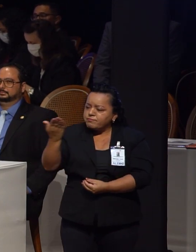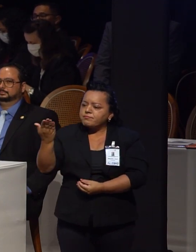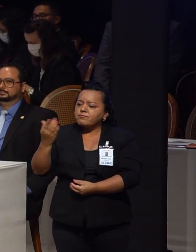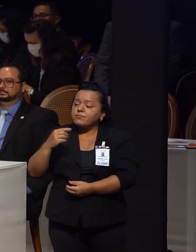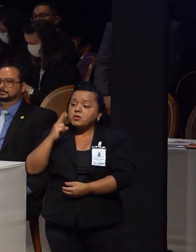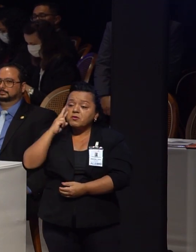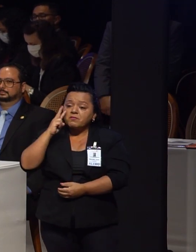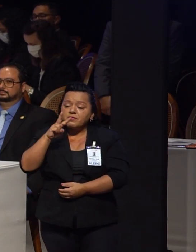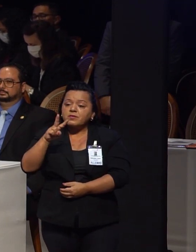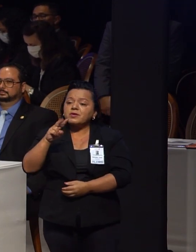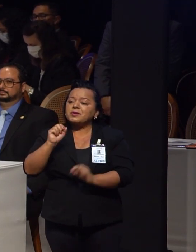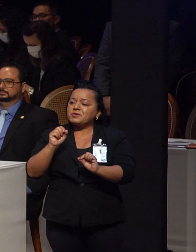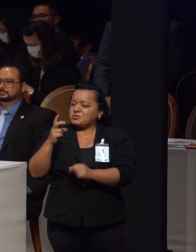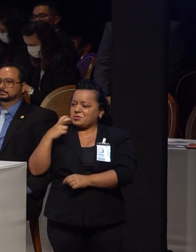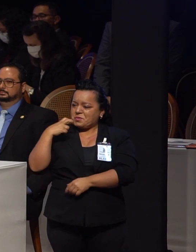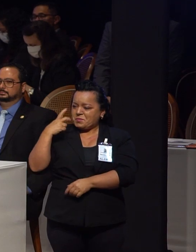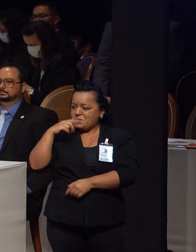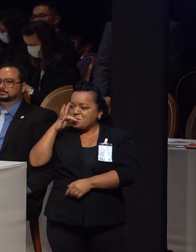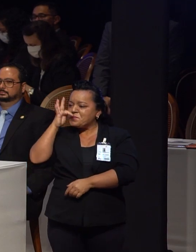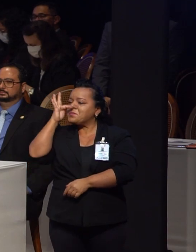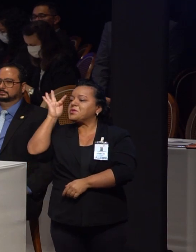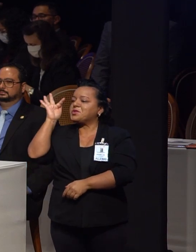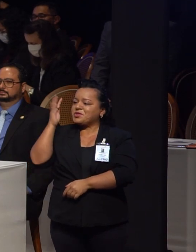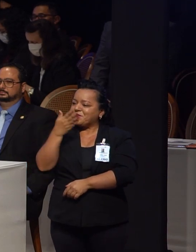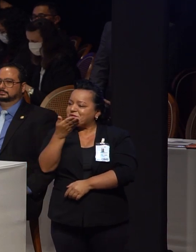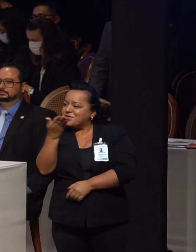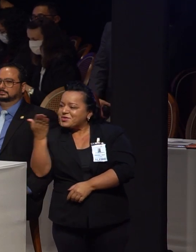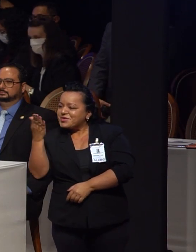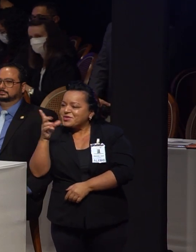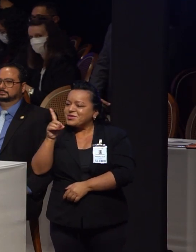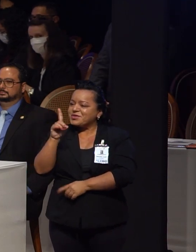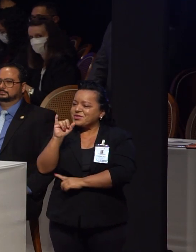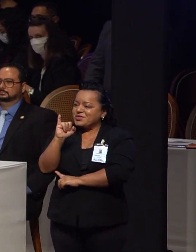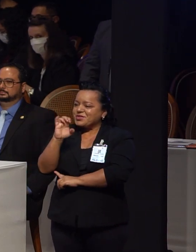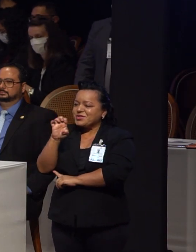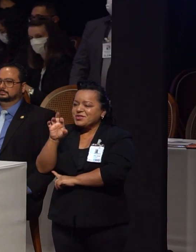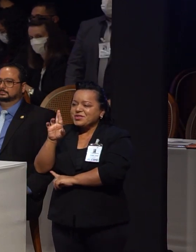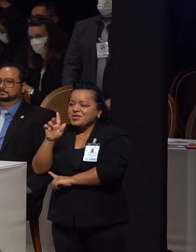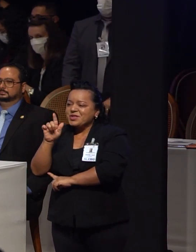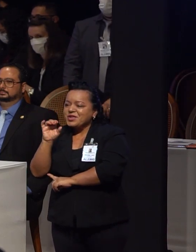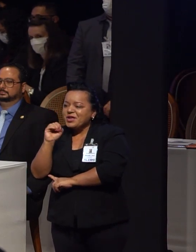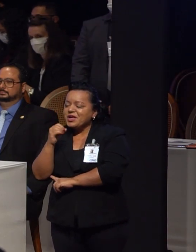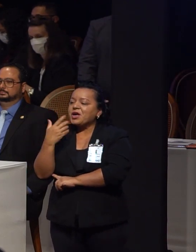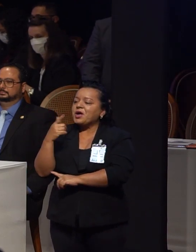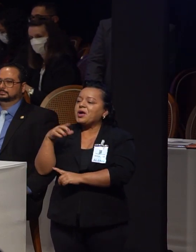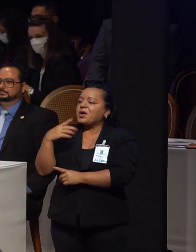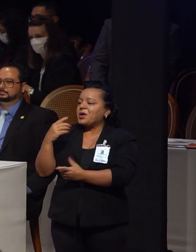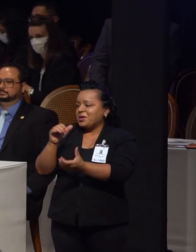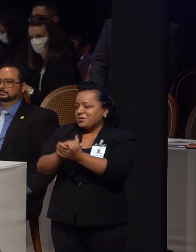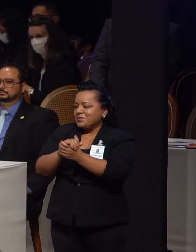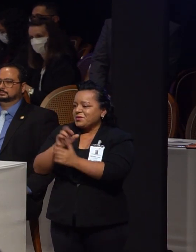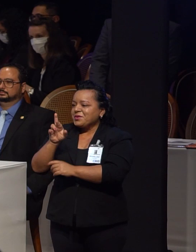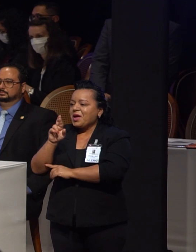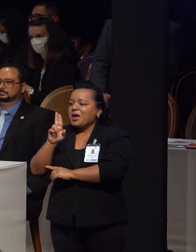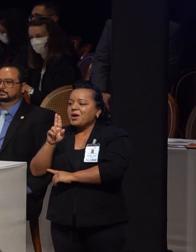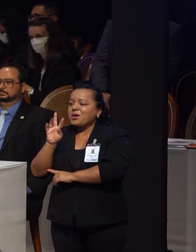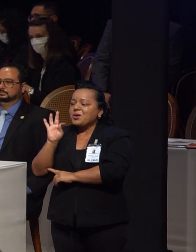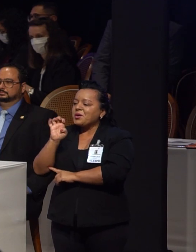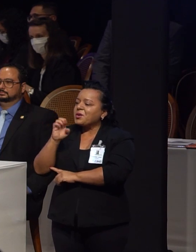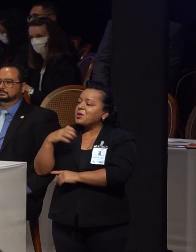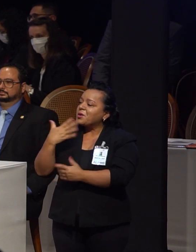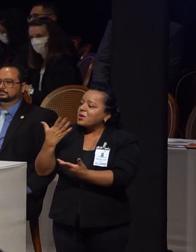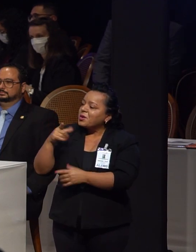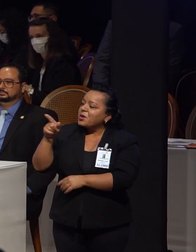vendo aqui os dois metidinhos aqui, né, o Diego Maradona, esposo da Ruth, ali tanta gente representando,